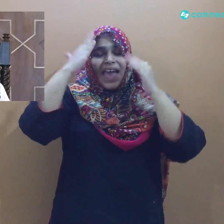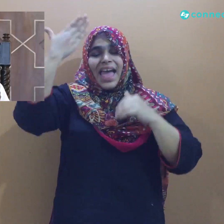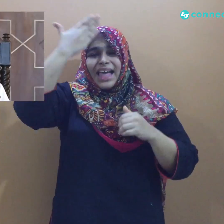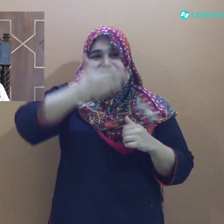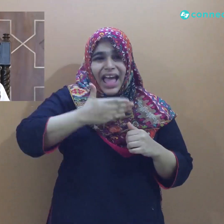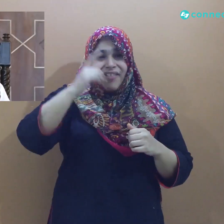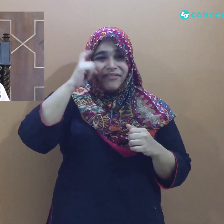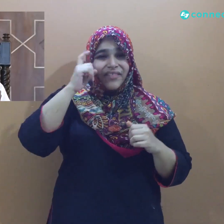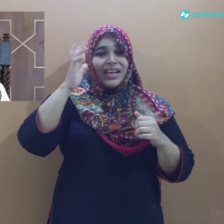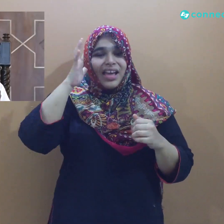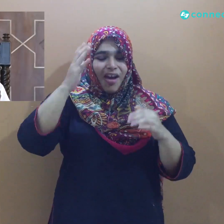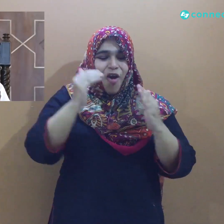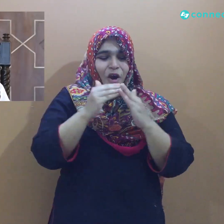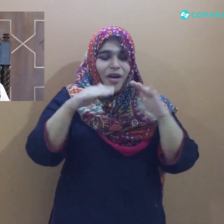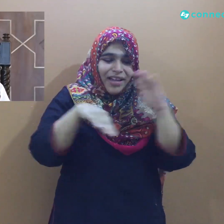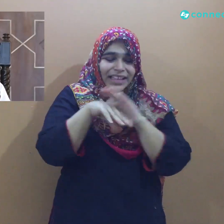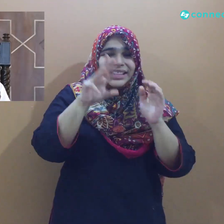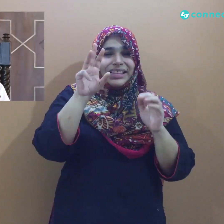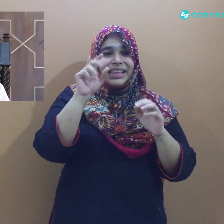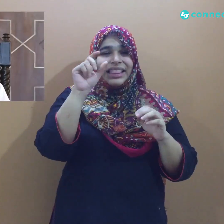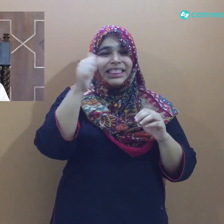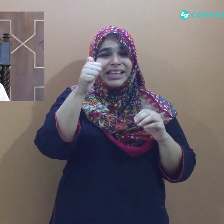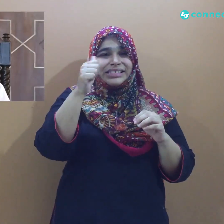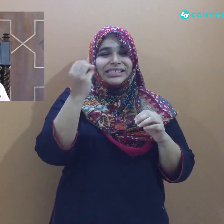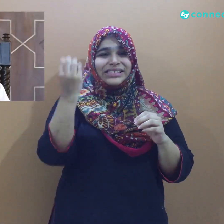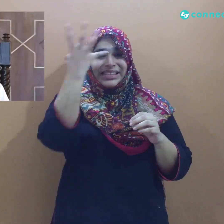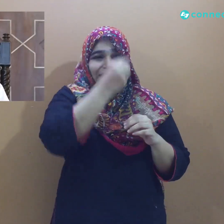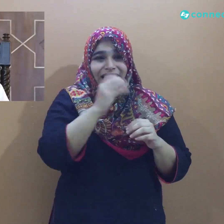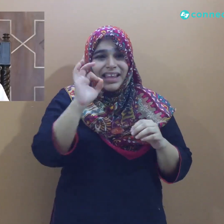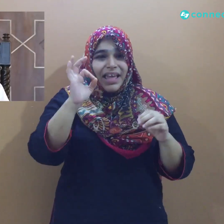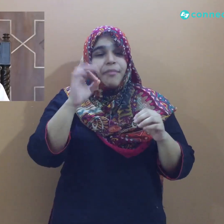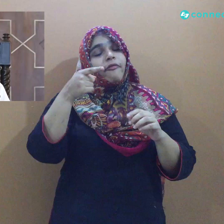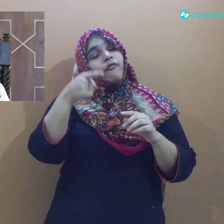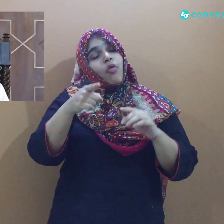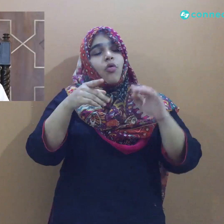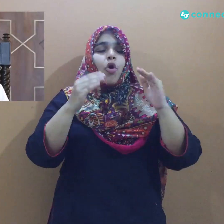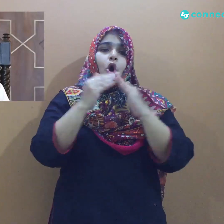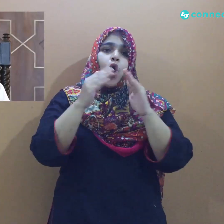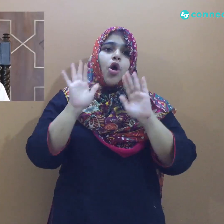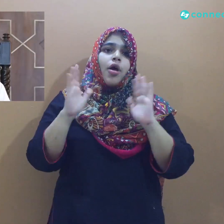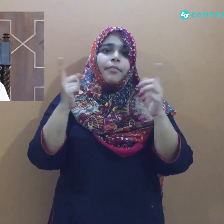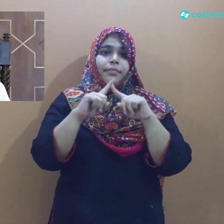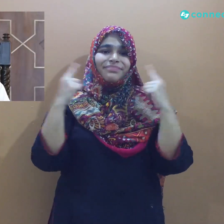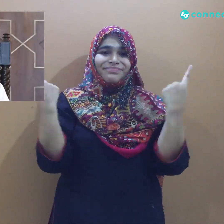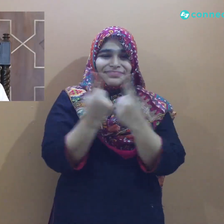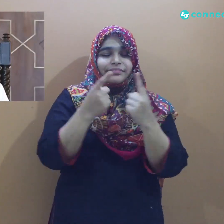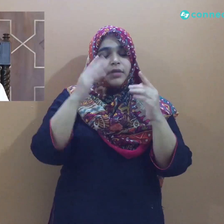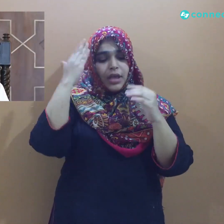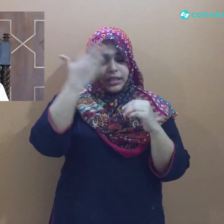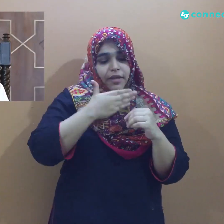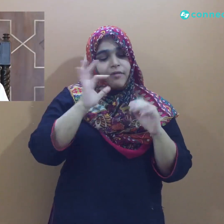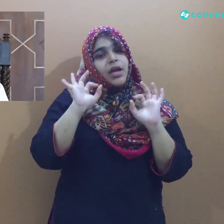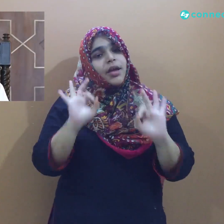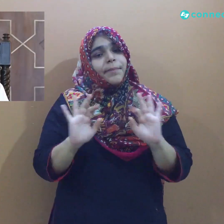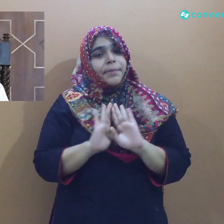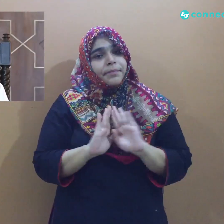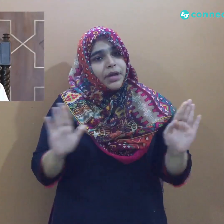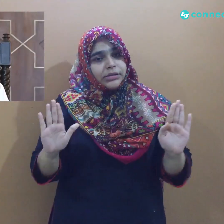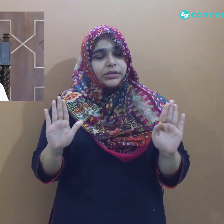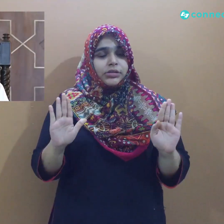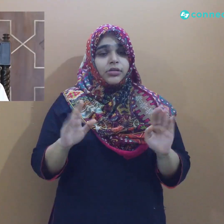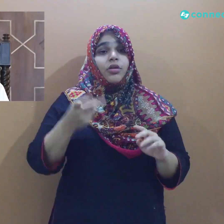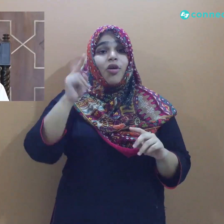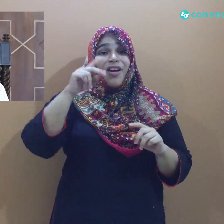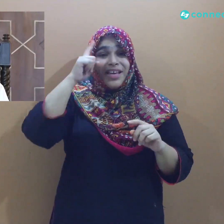بھی کہتا ہوں کہ موجودہ صورتحال کے اندر لوگ گھروں کے اندر تراویح پڑھیں تو وہ بھی اچھی بات ہے۔ حضور اکرم صلی اللہ علیہ وسلم نے گھروں